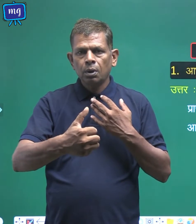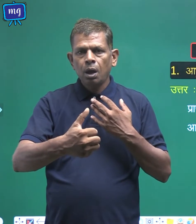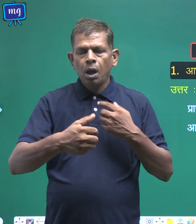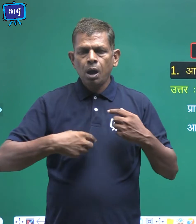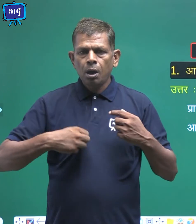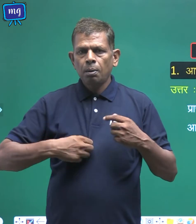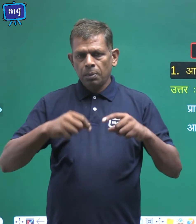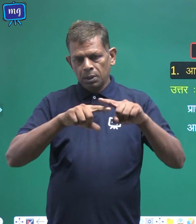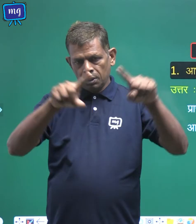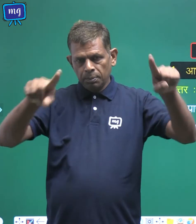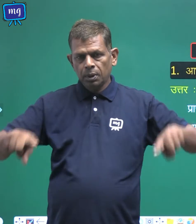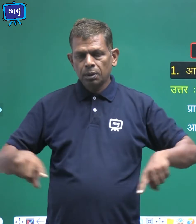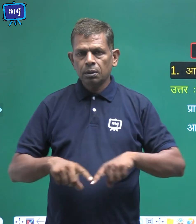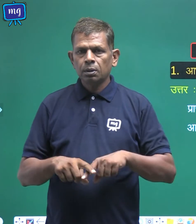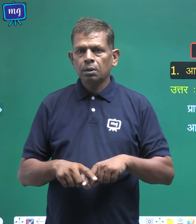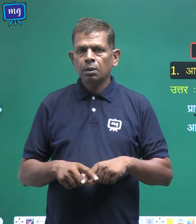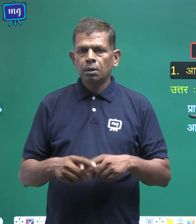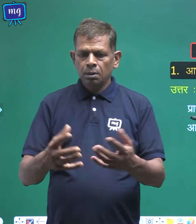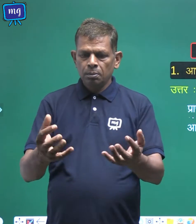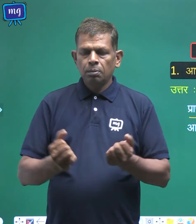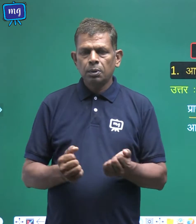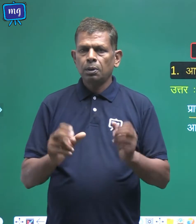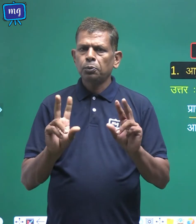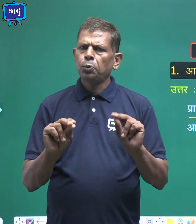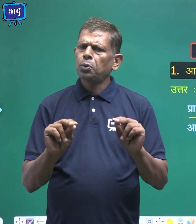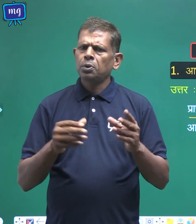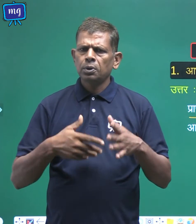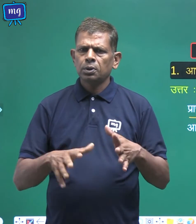पर्दे पर प्राप्त न किया जा सके